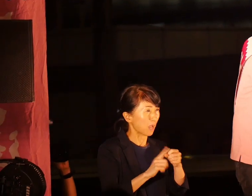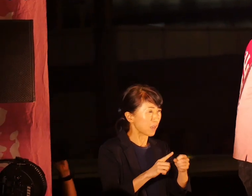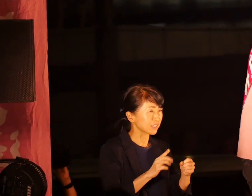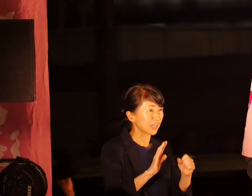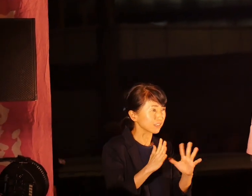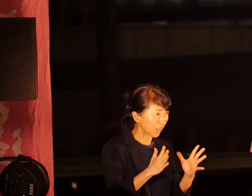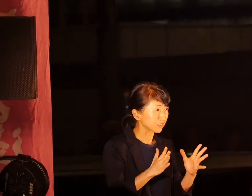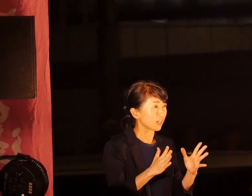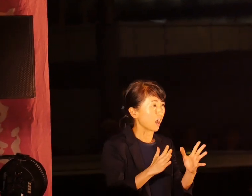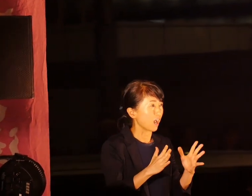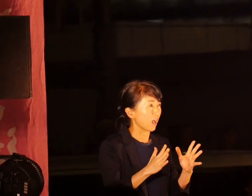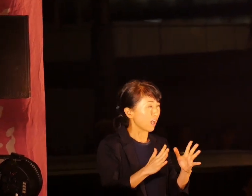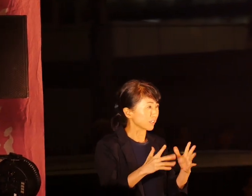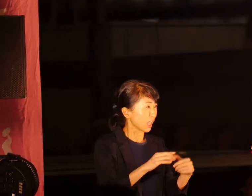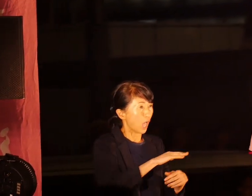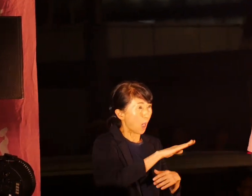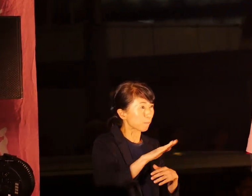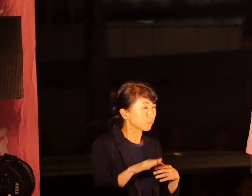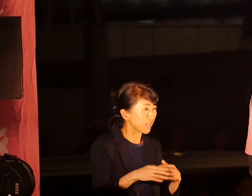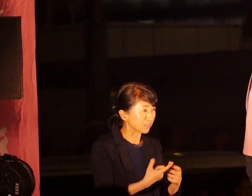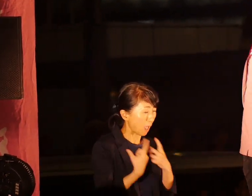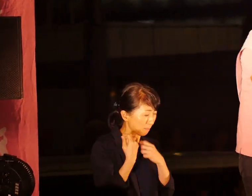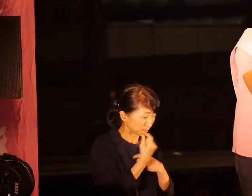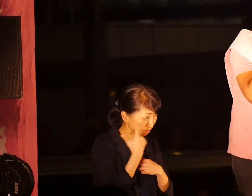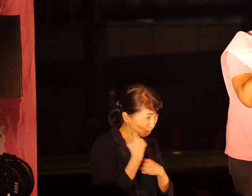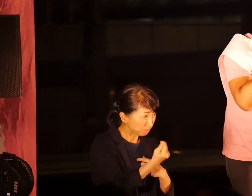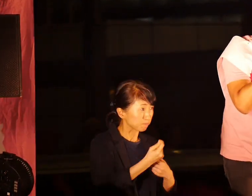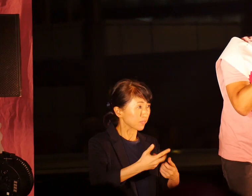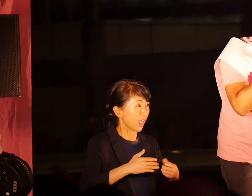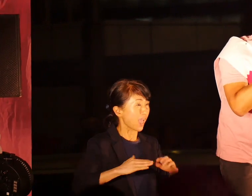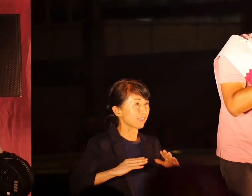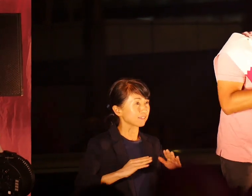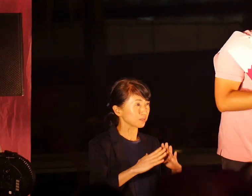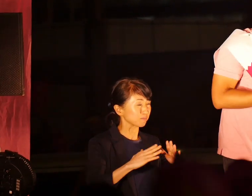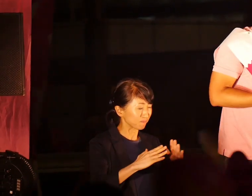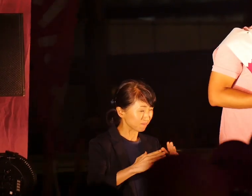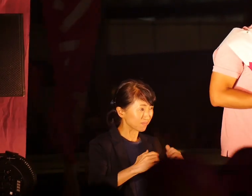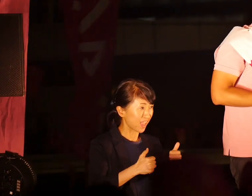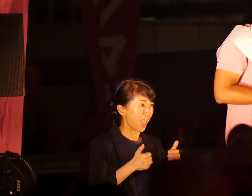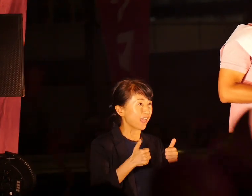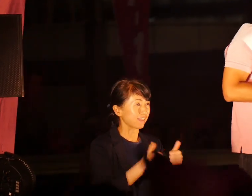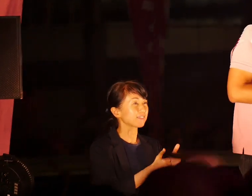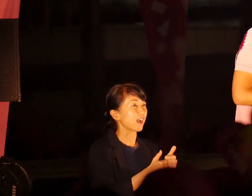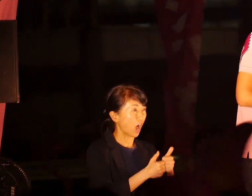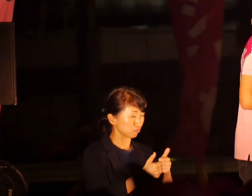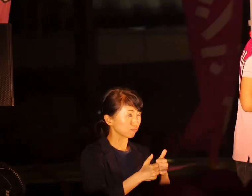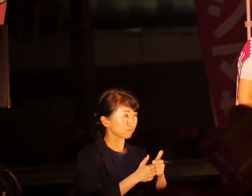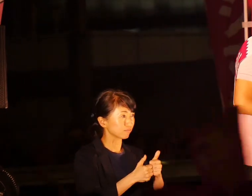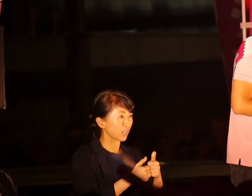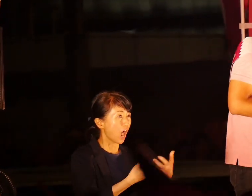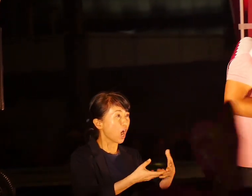うという集団を国会の中に作ってくださるんですよね。皆さん、